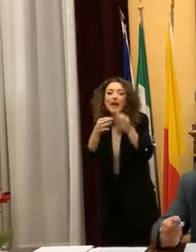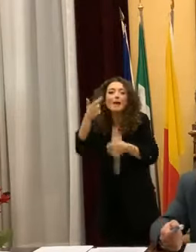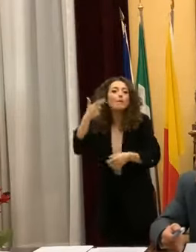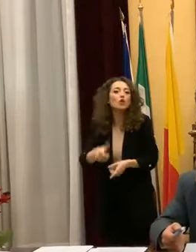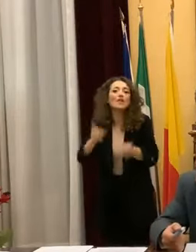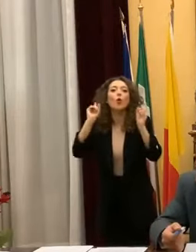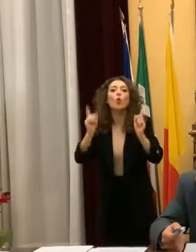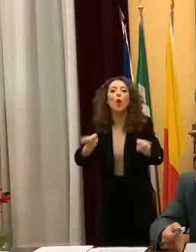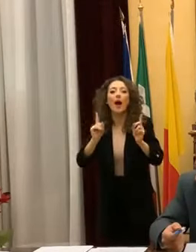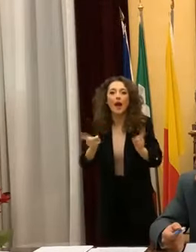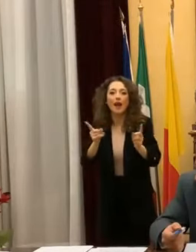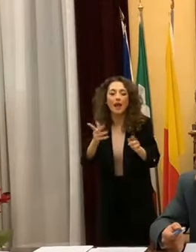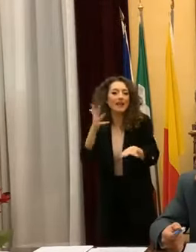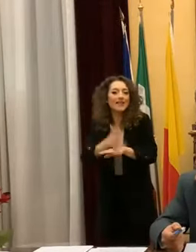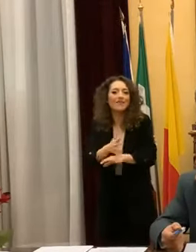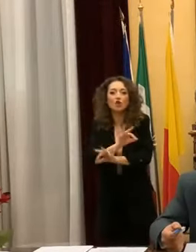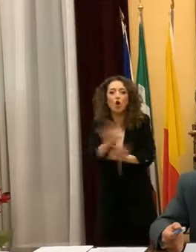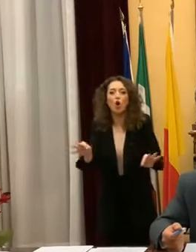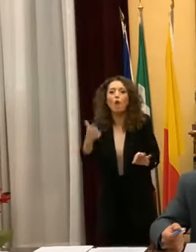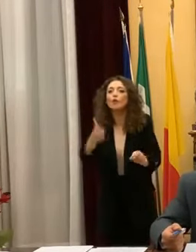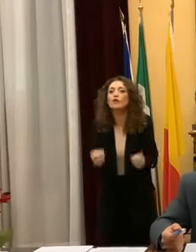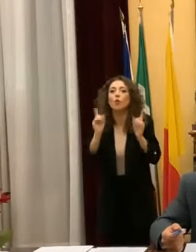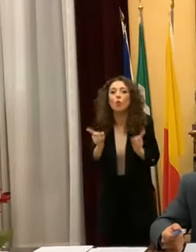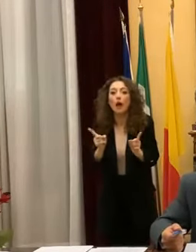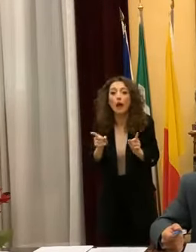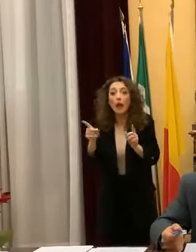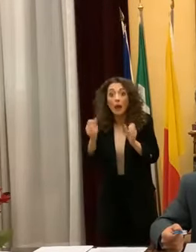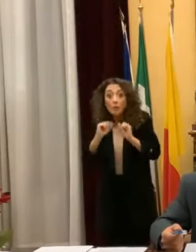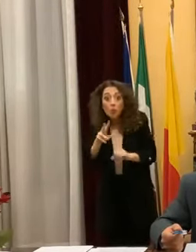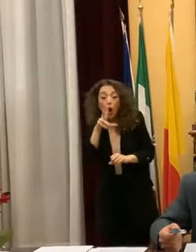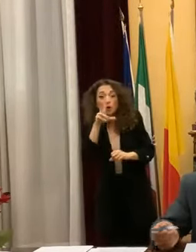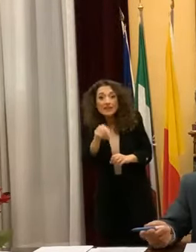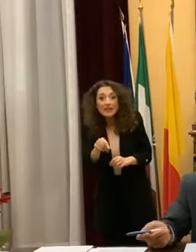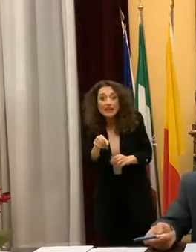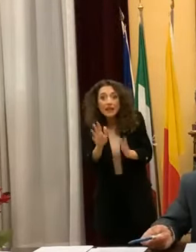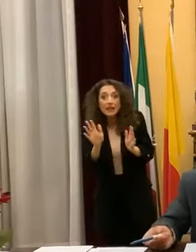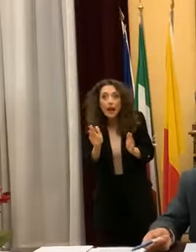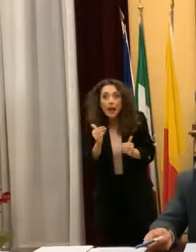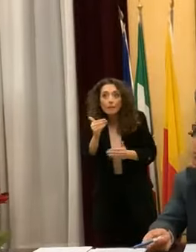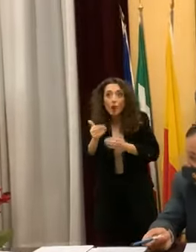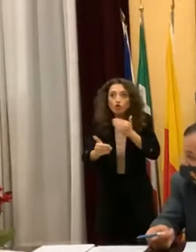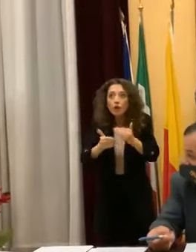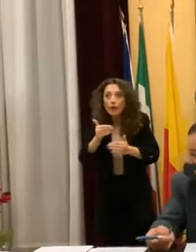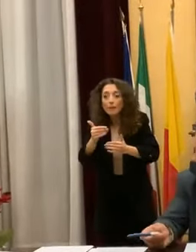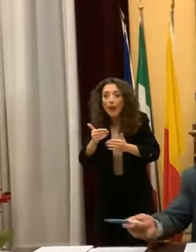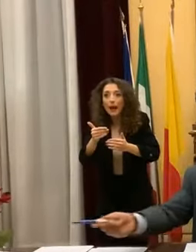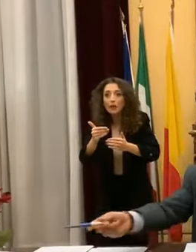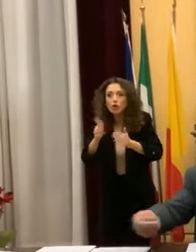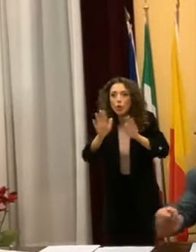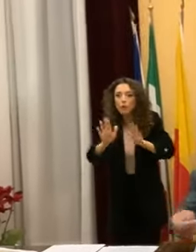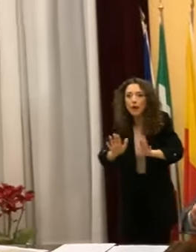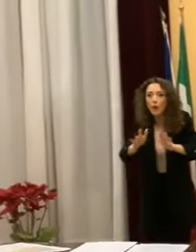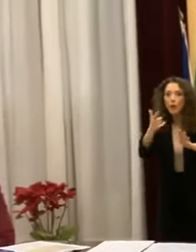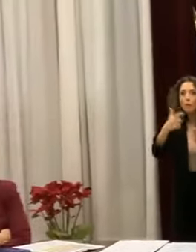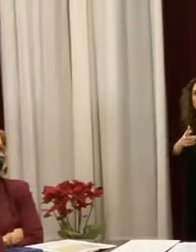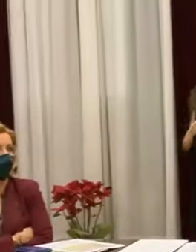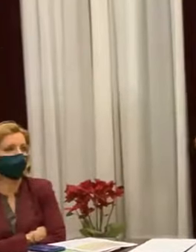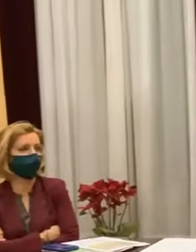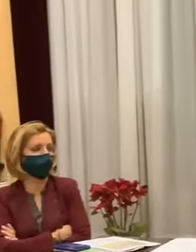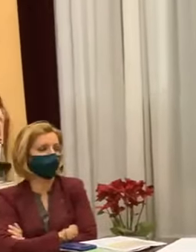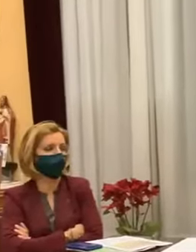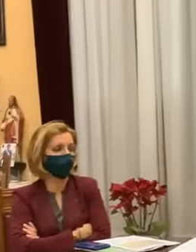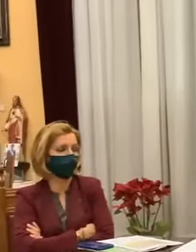Potranno mai dire che hanno ritardato il procedimento perché volevano tentare di fare fuori il sindaco De Luca, che le dimissioni gli scadevano quando? Il 5-6 di febbraio,